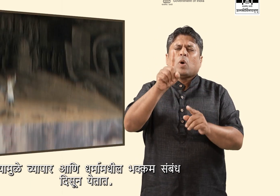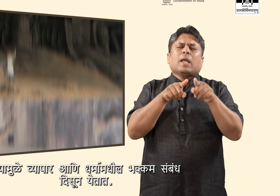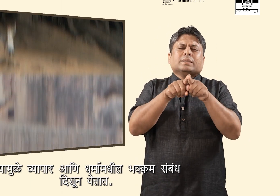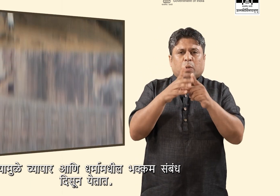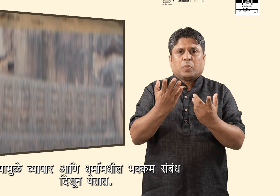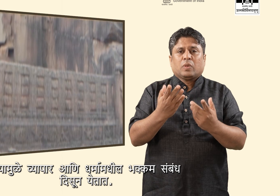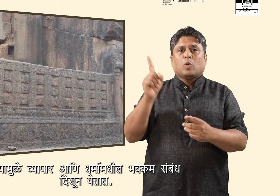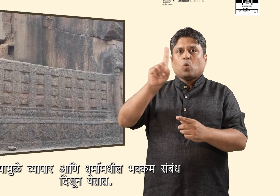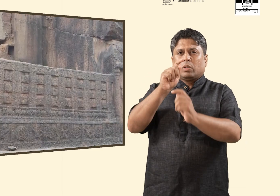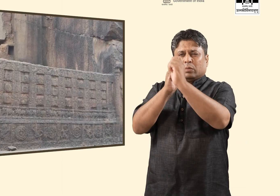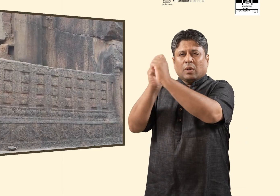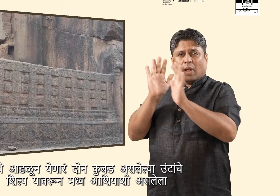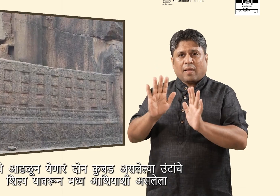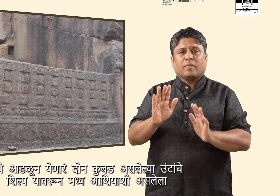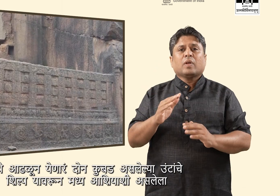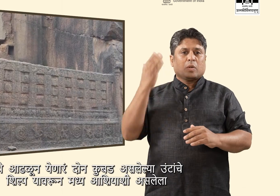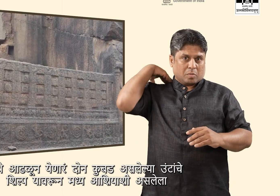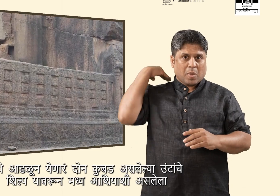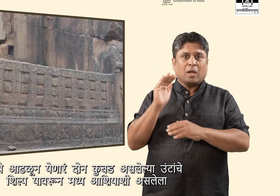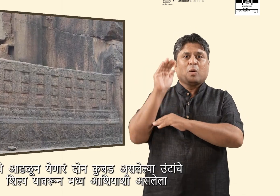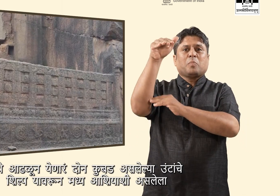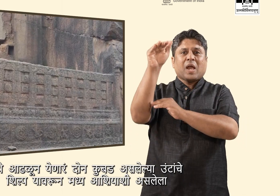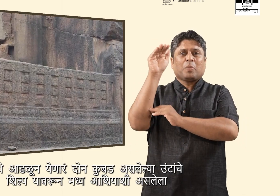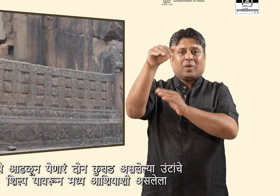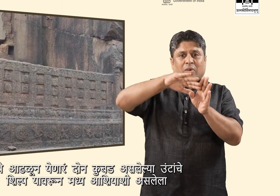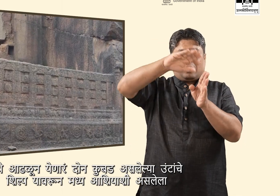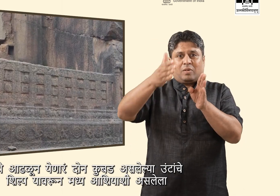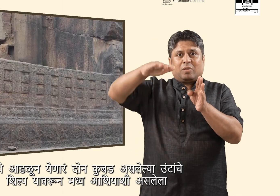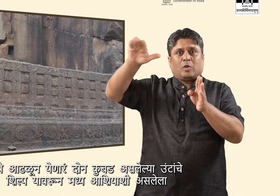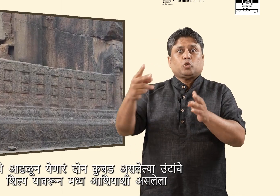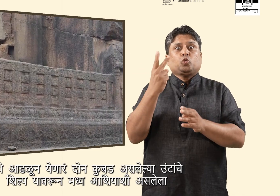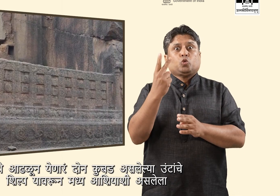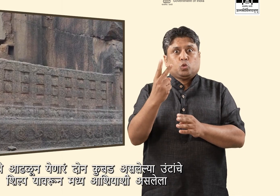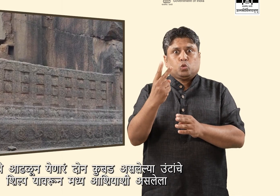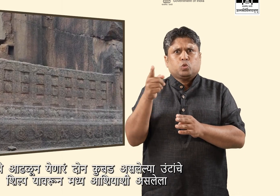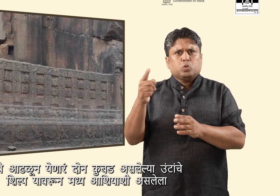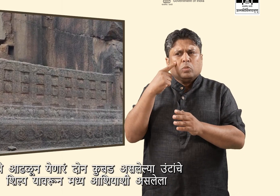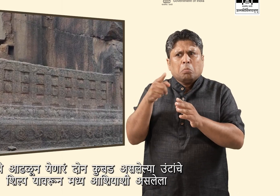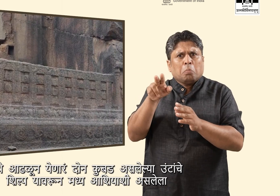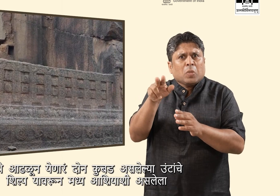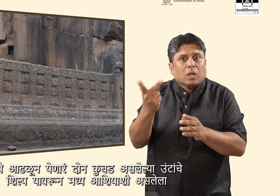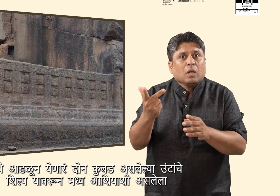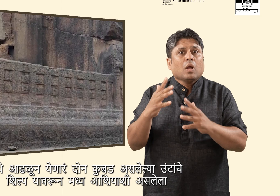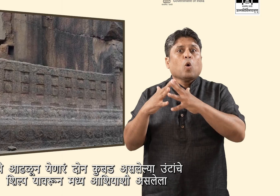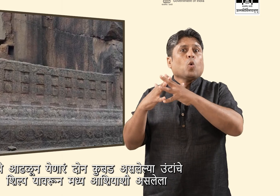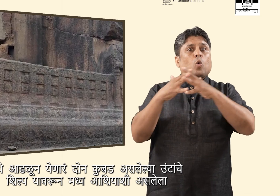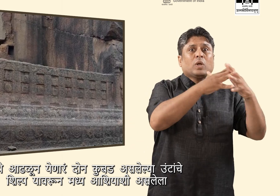संबंध दिसून येतात. इथे आढळून येणारं 2 कुबड असलेल्या उंटांचं शिल्प, यावरून मध्य आशियाशी असलेला